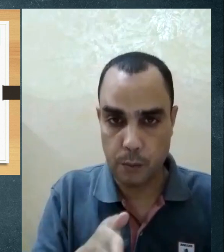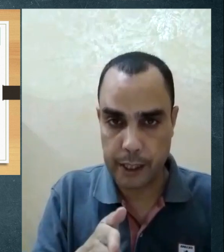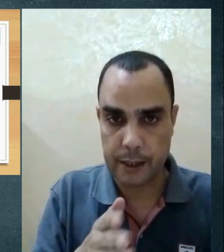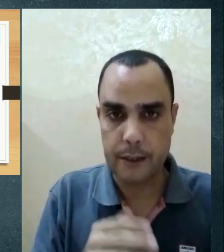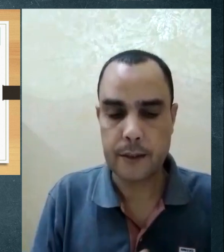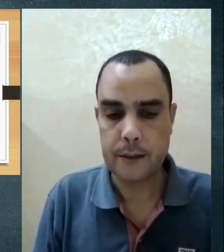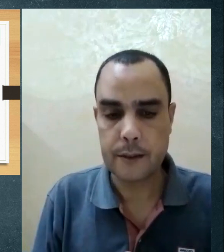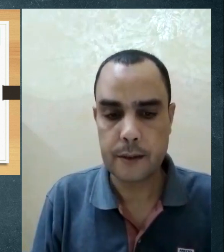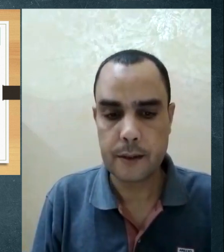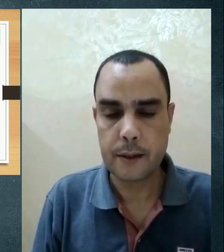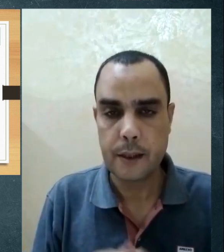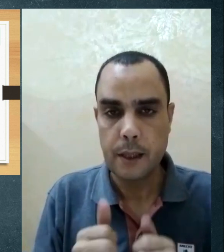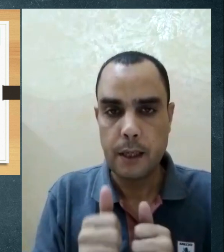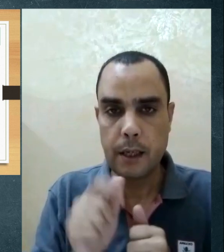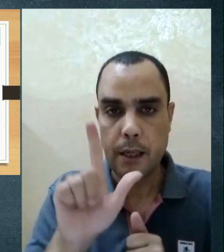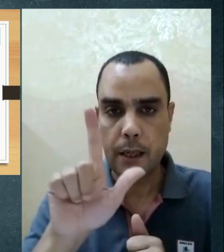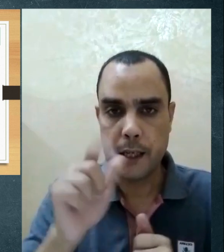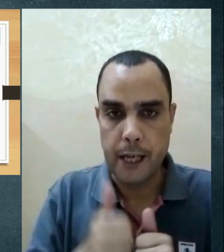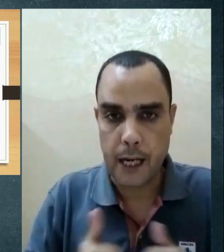يمكن